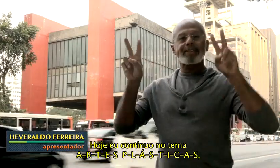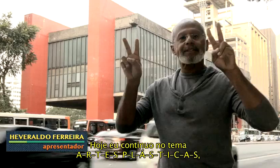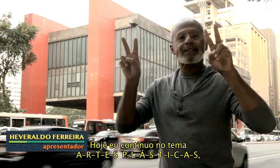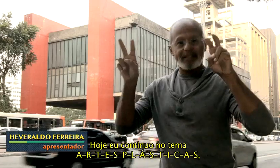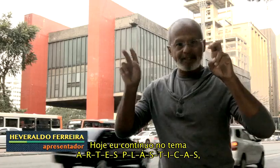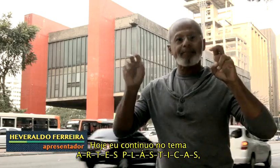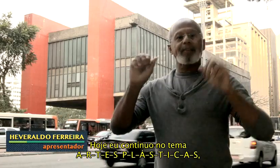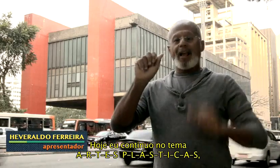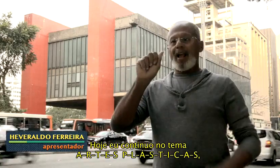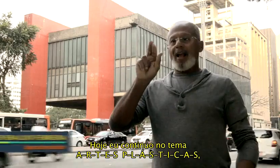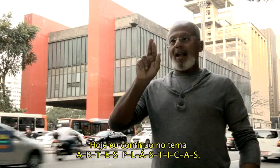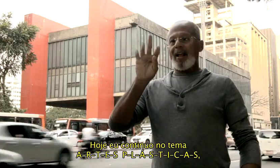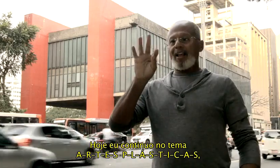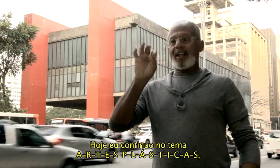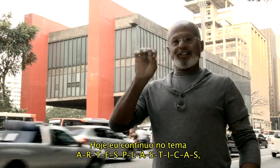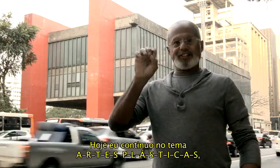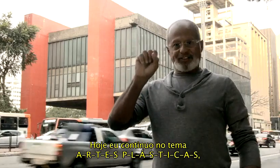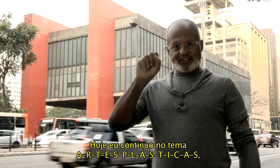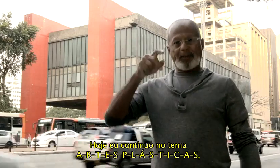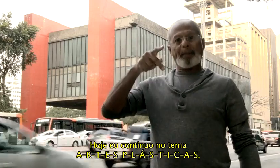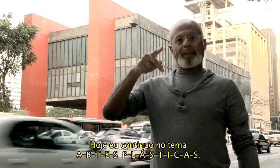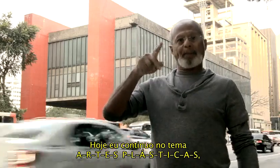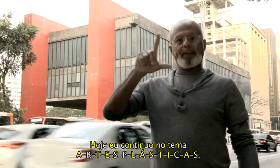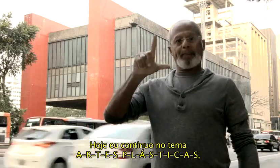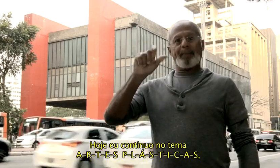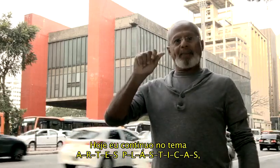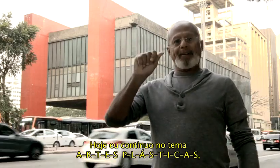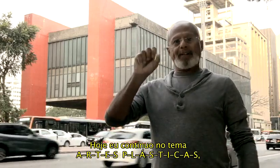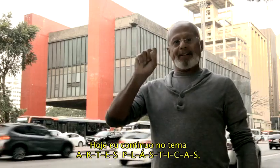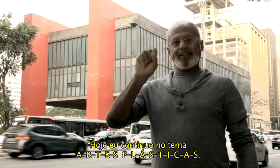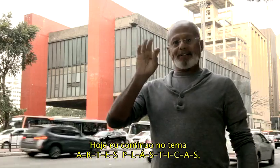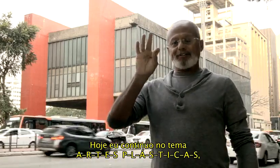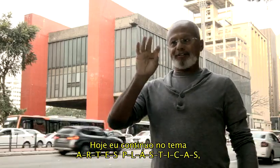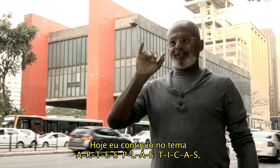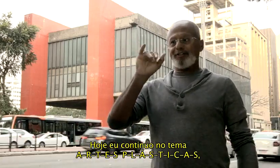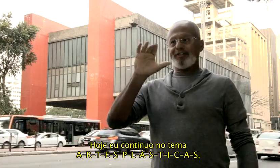Hoje eu continuo no tema Artes Plásticas.